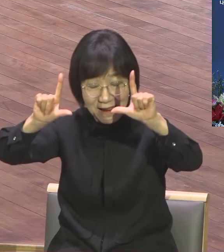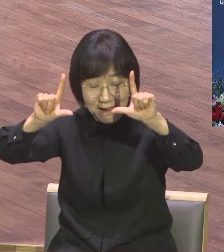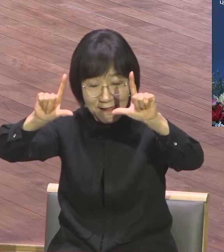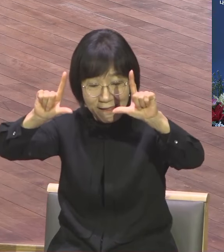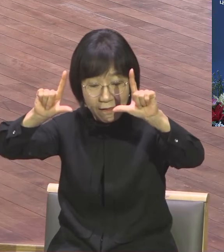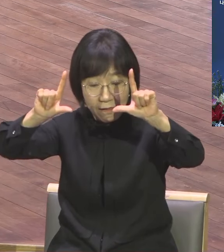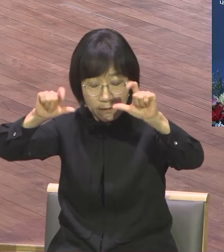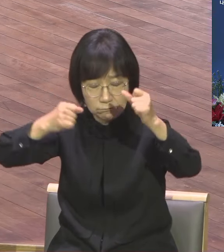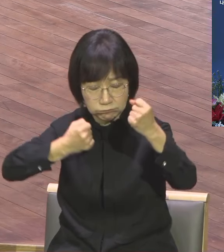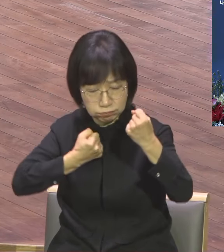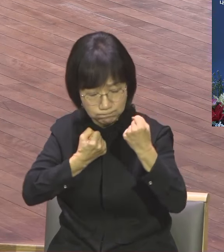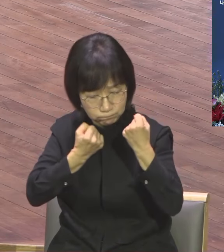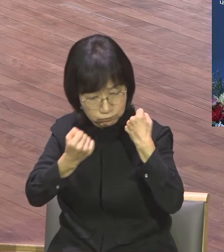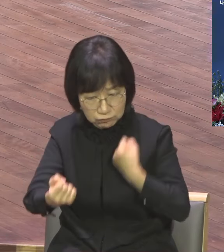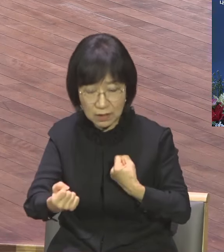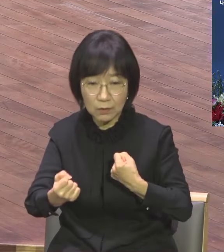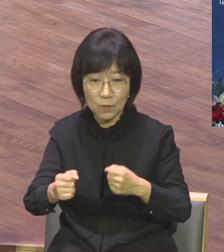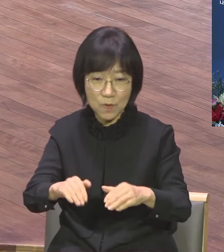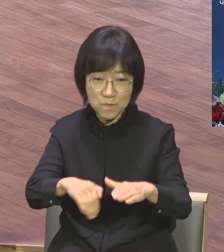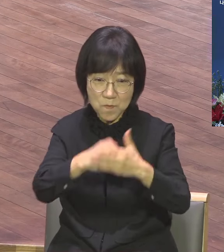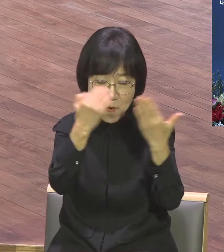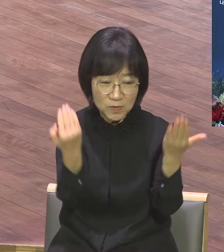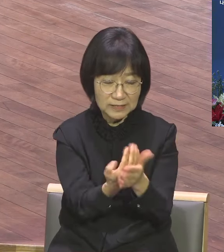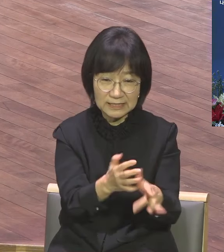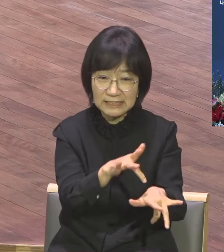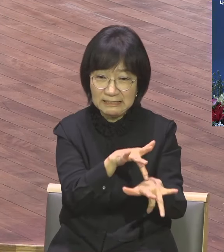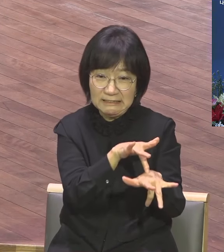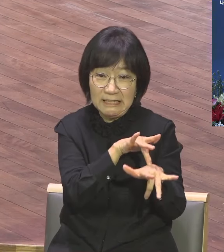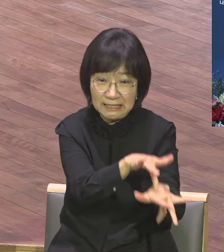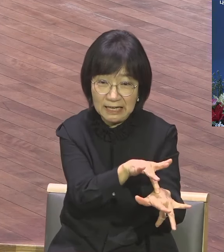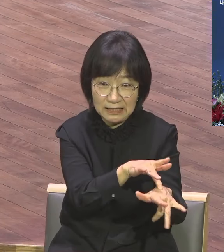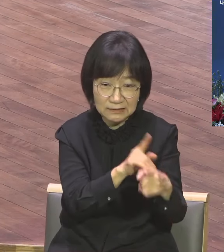다 사단의 고도의 전략으로